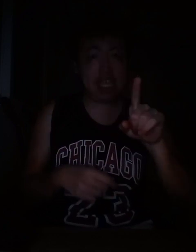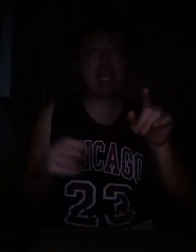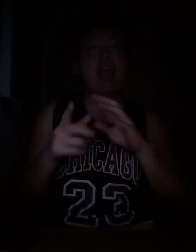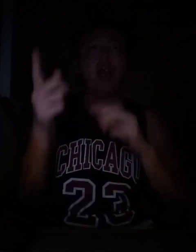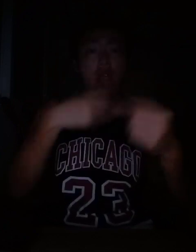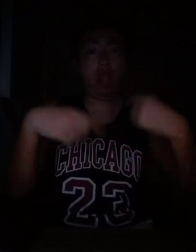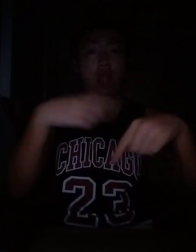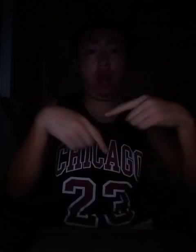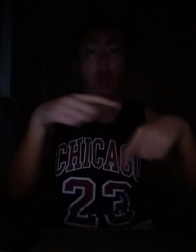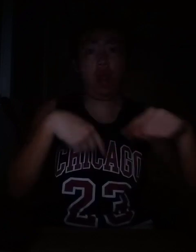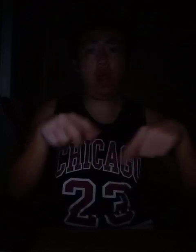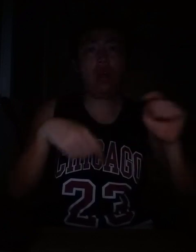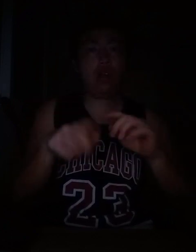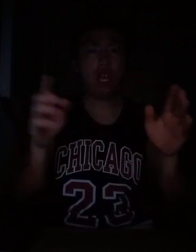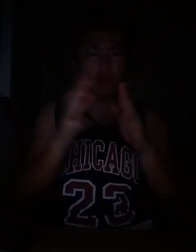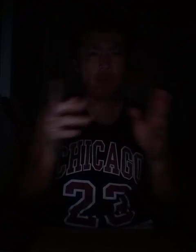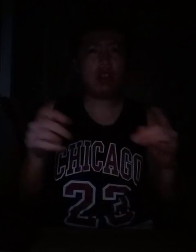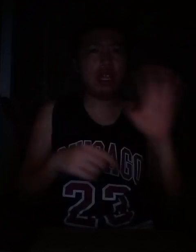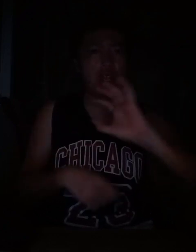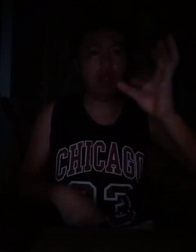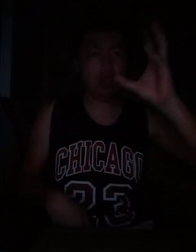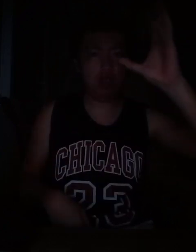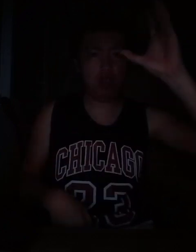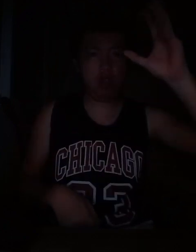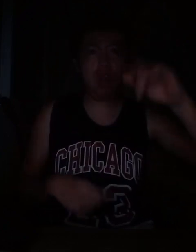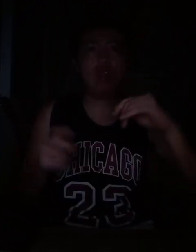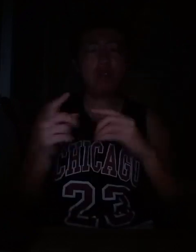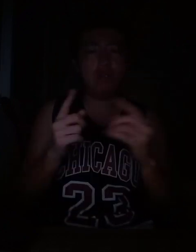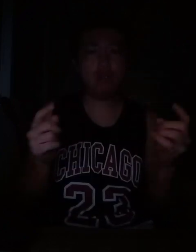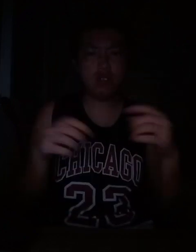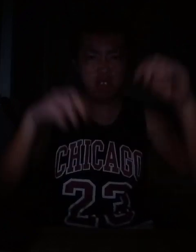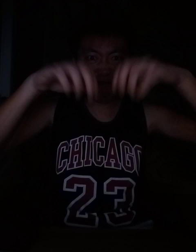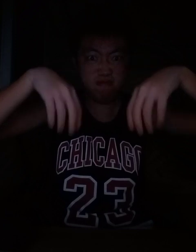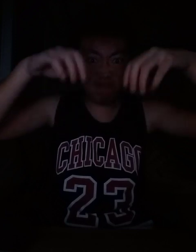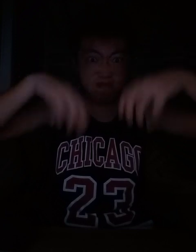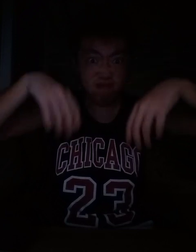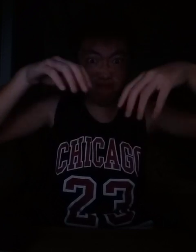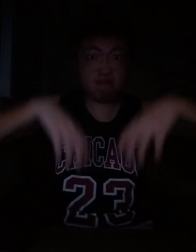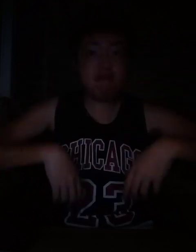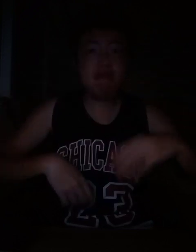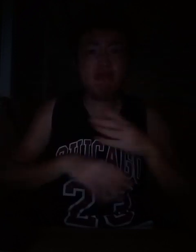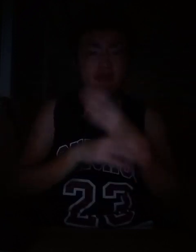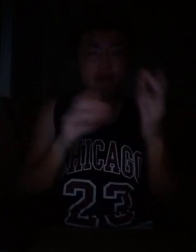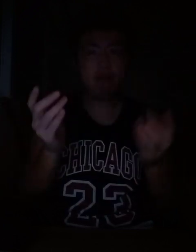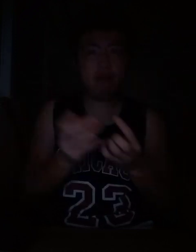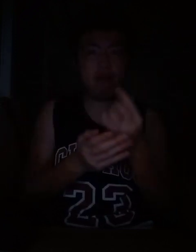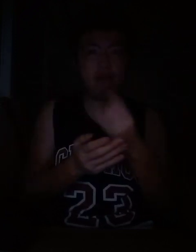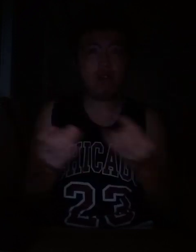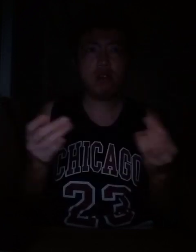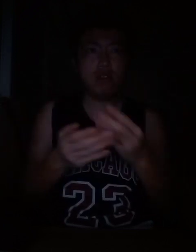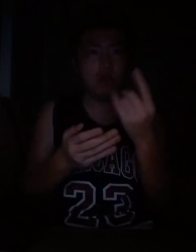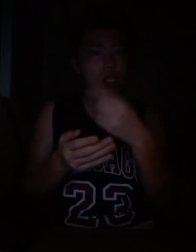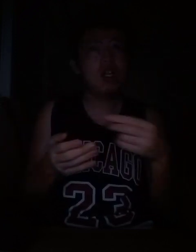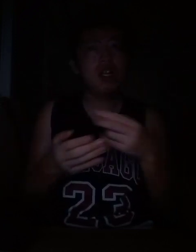가동하고 행복청은 태풍이 지나가는 동안 장마에 붕괴됐던 임시제방에 대해서도 모니터링을 실시할